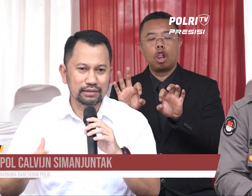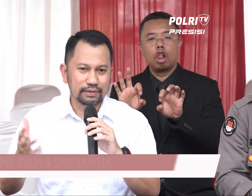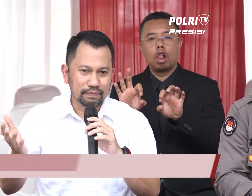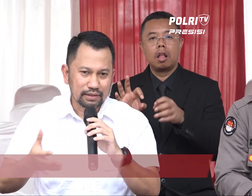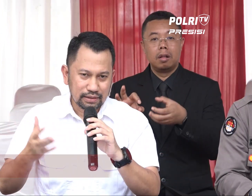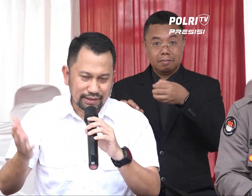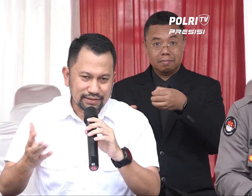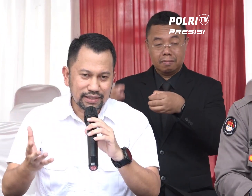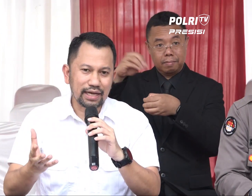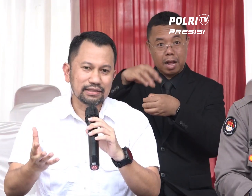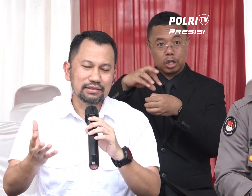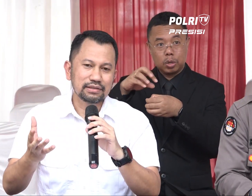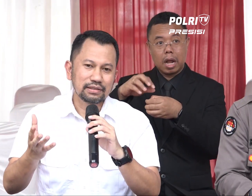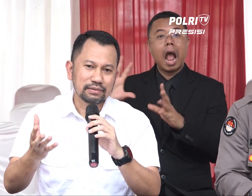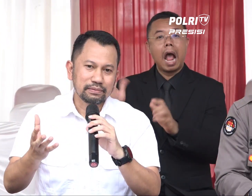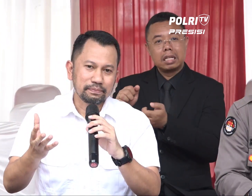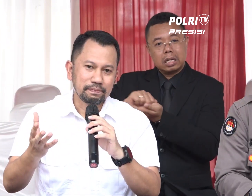memasukkan racikan